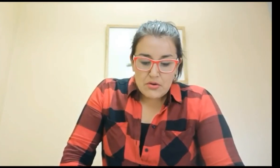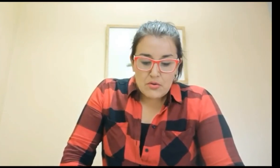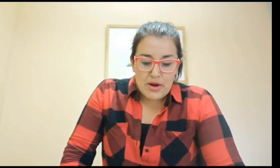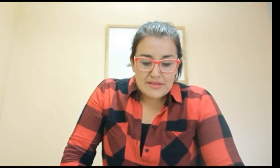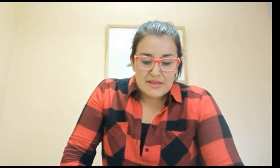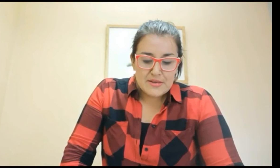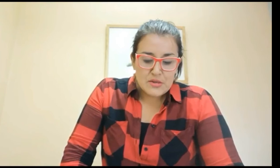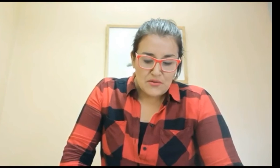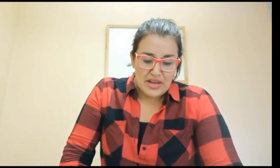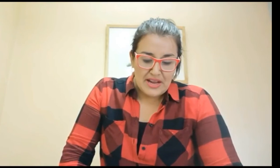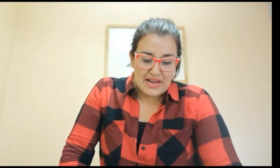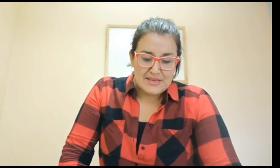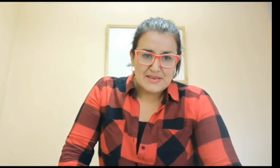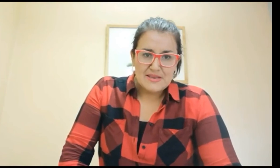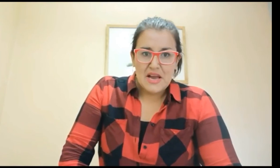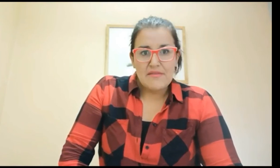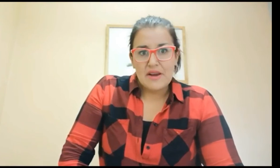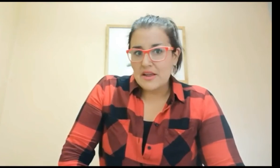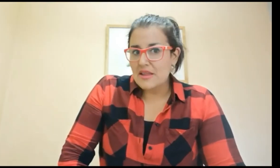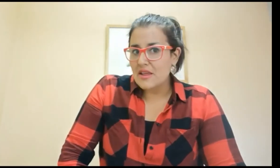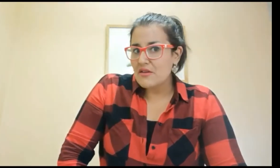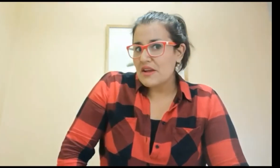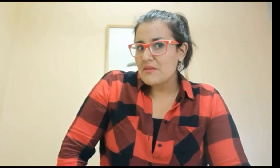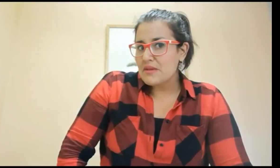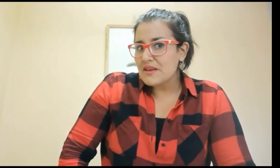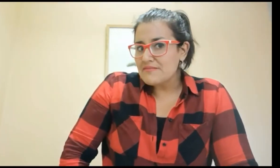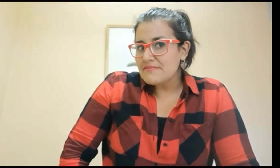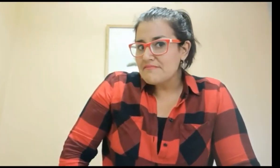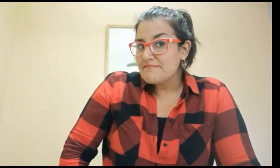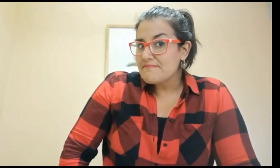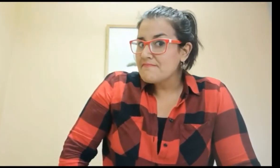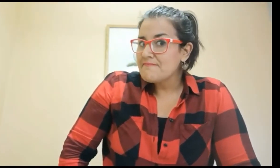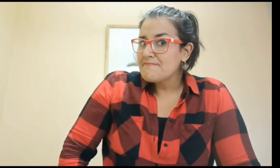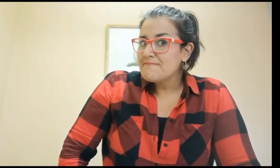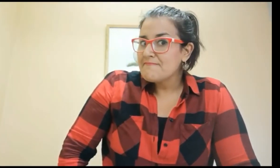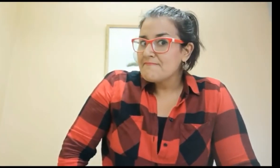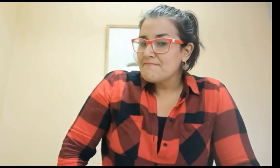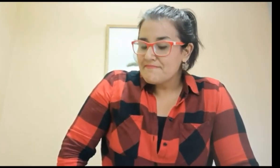¿Con cuántas ovejas se habrá quedado Vladimir?